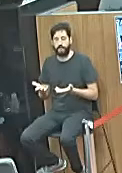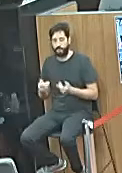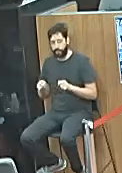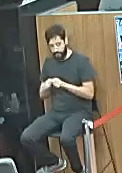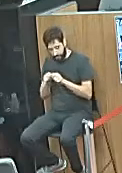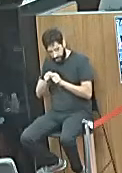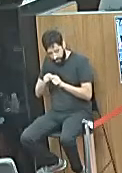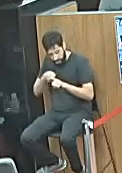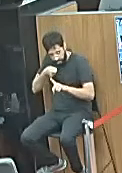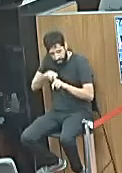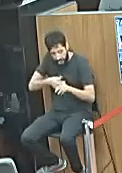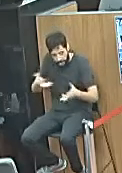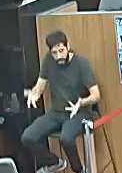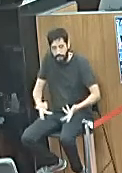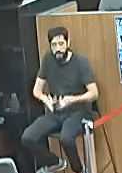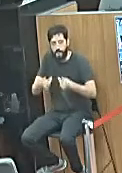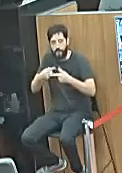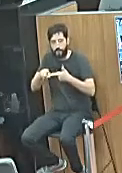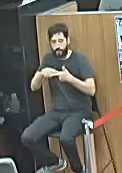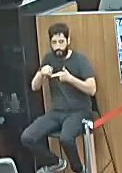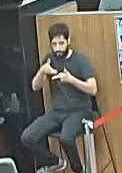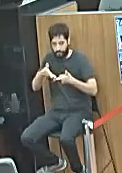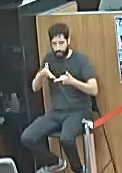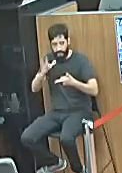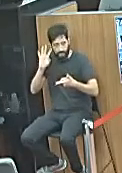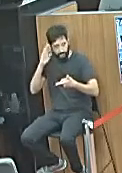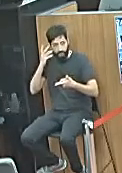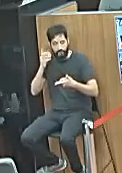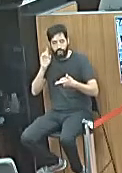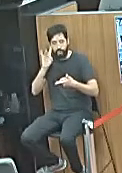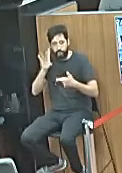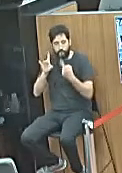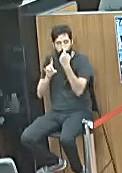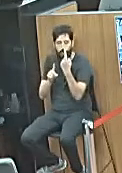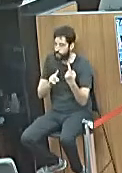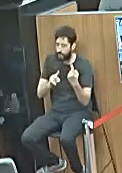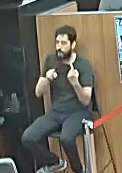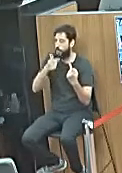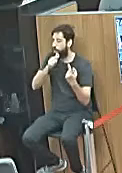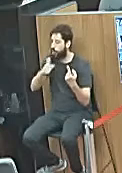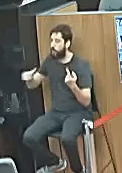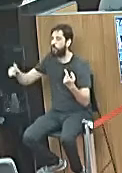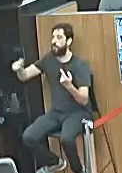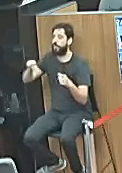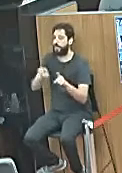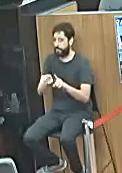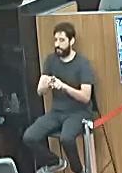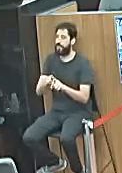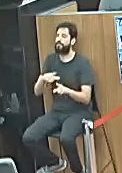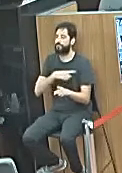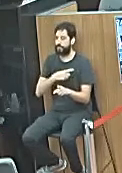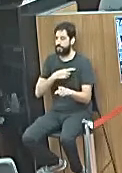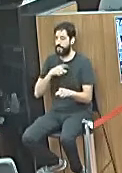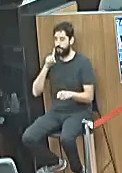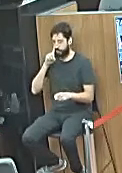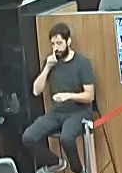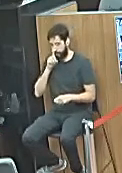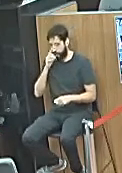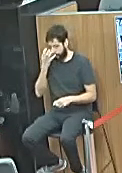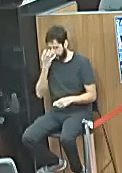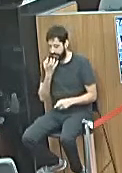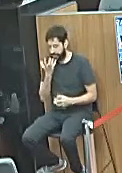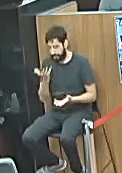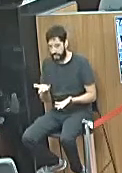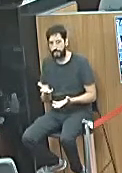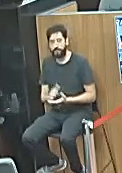uma foto uma melhor o problema não só do açaí mas todas as bacias hidrográficas de mim que a gente sabe que vivem é um momento delicado